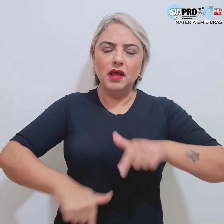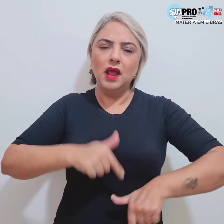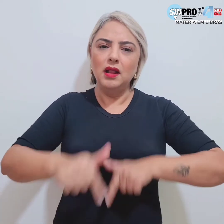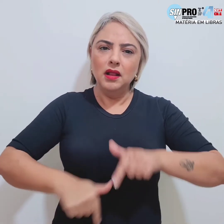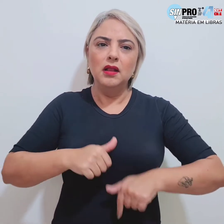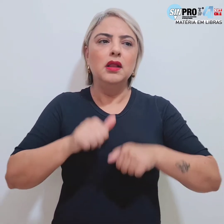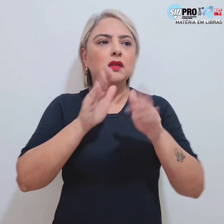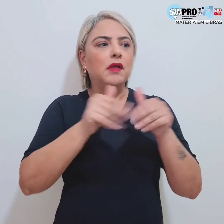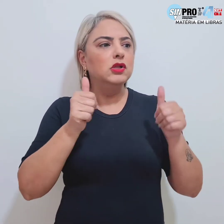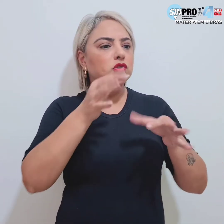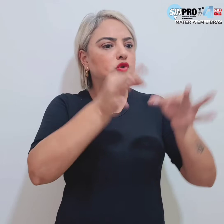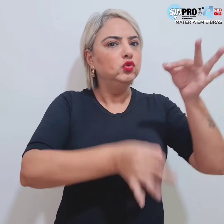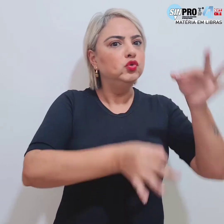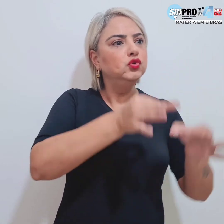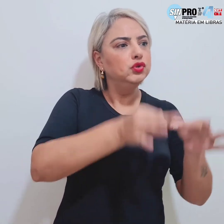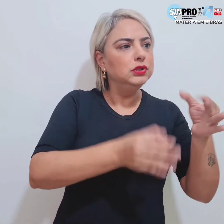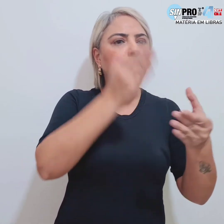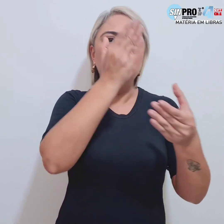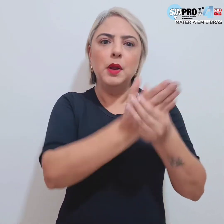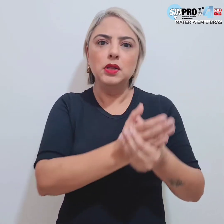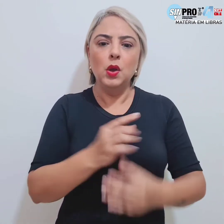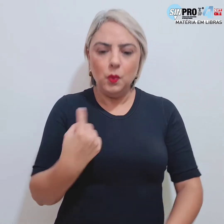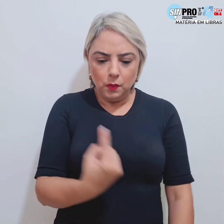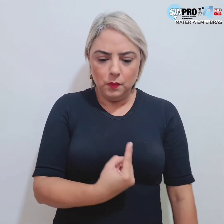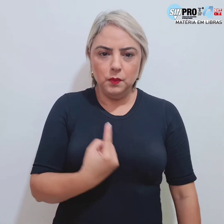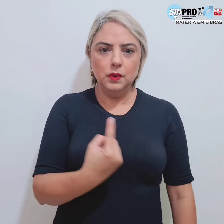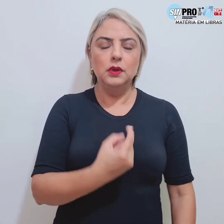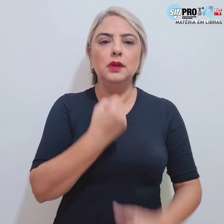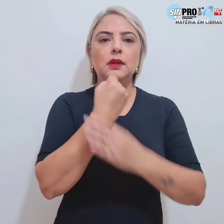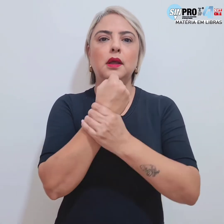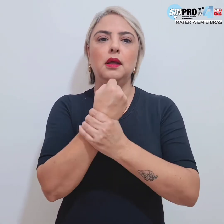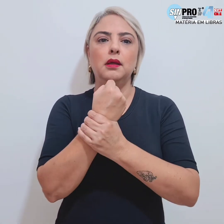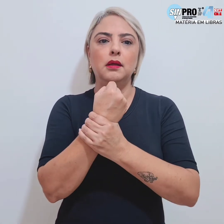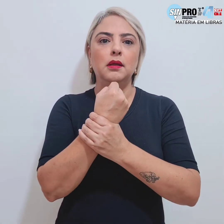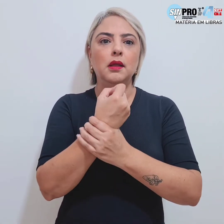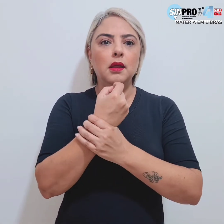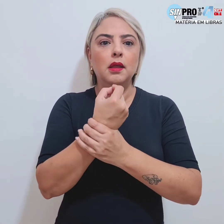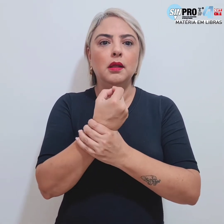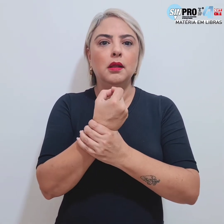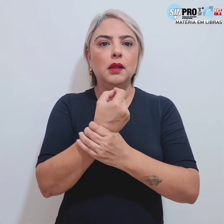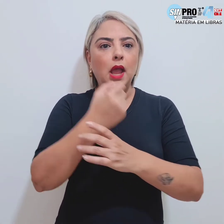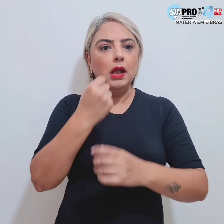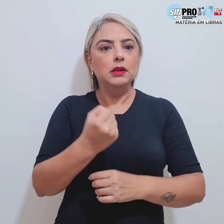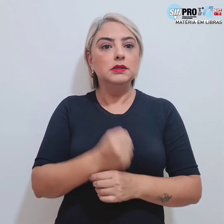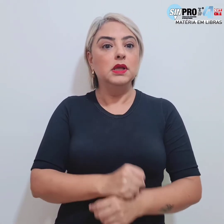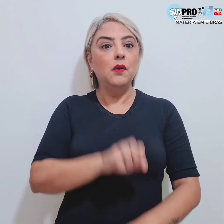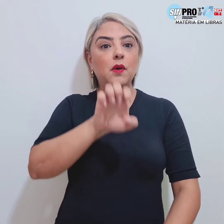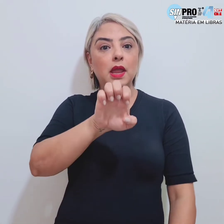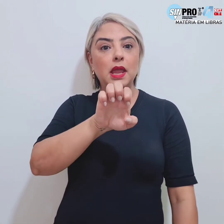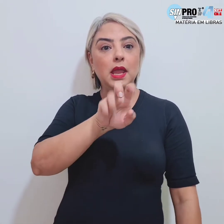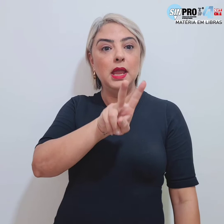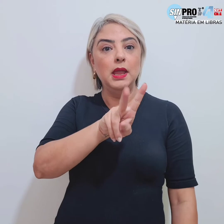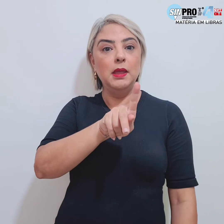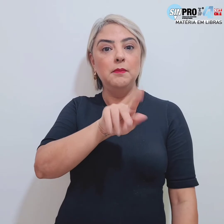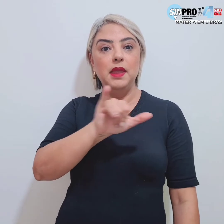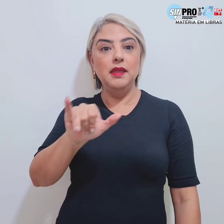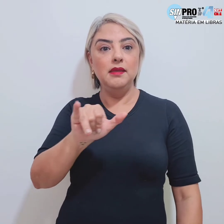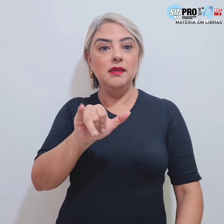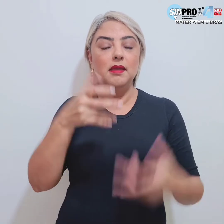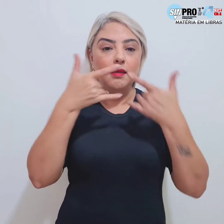a justiça como única forma de garantir equipamento de proteção individual.